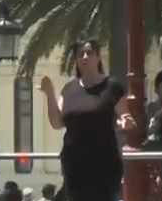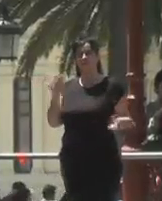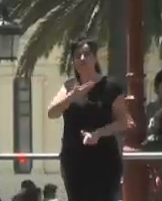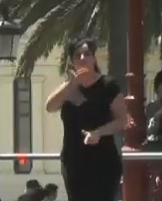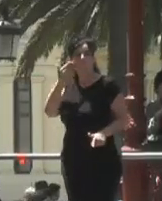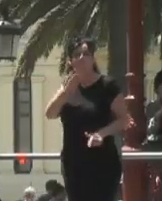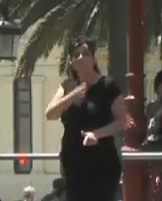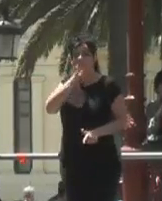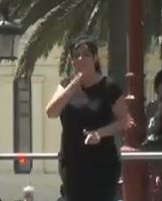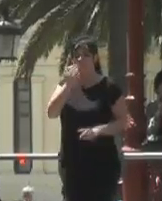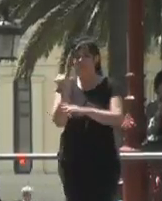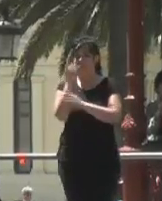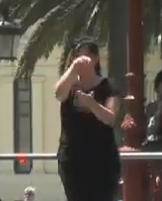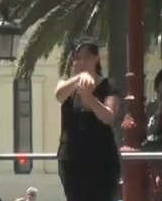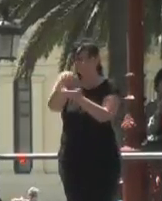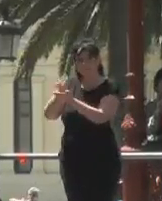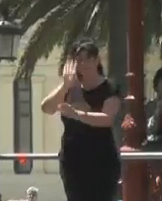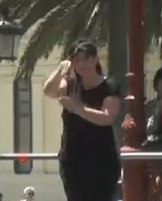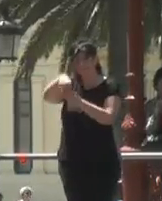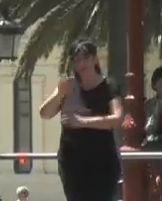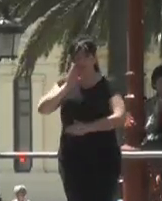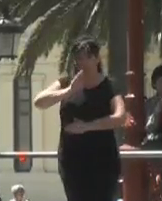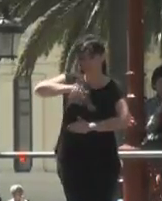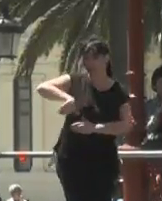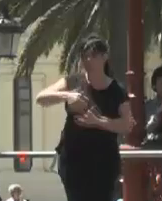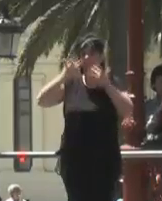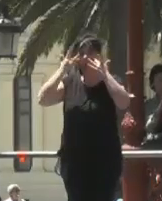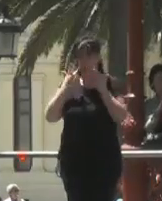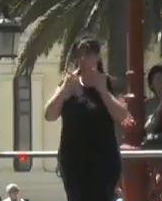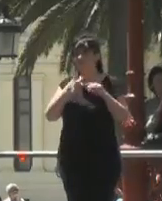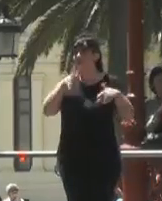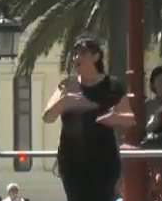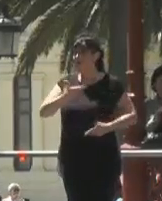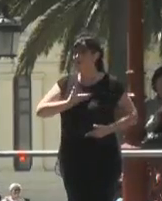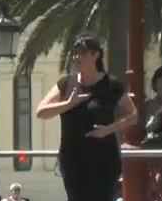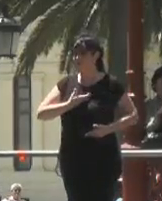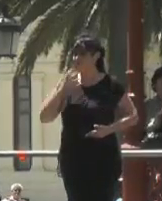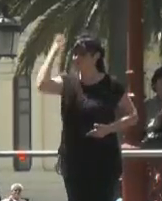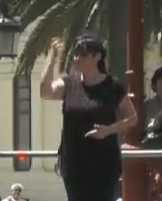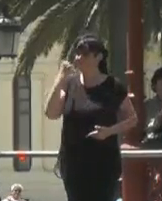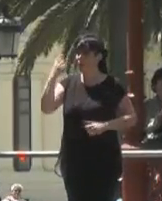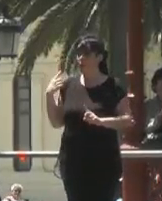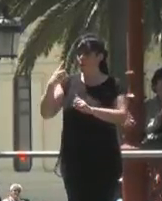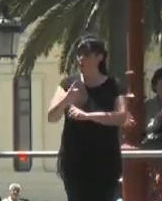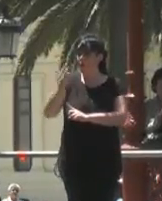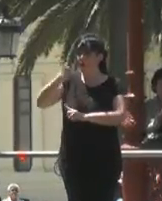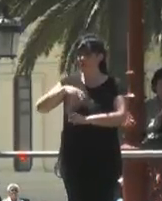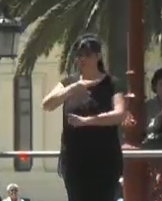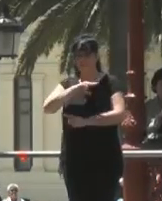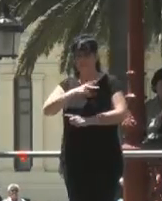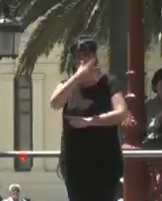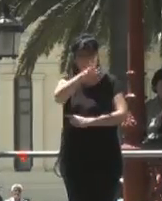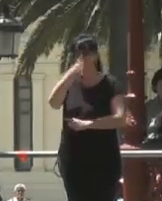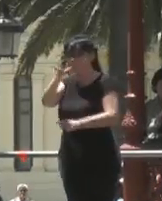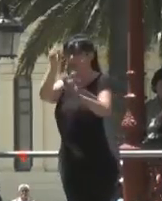limpando as nosas institucións de corrupción, de que temos un Concello da Coruña que xa leva un ano sin concelleiros e concelleiras imputadas,